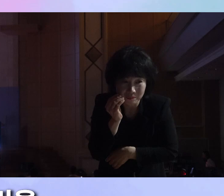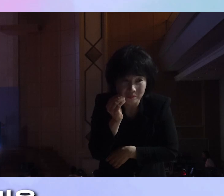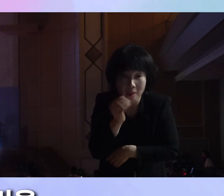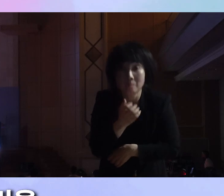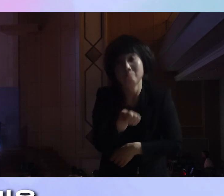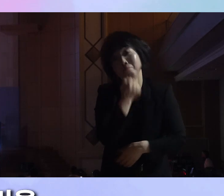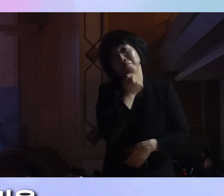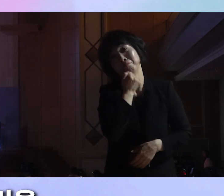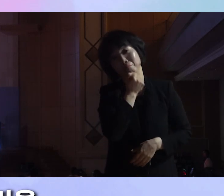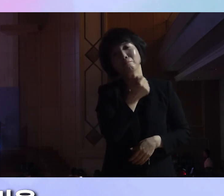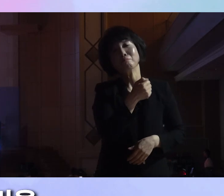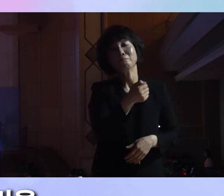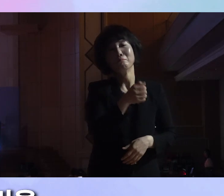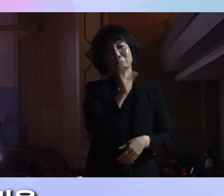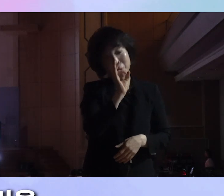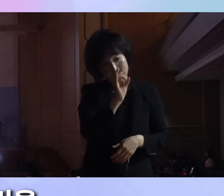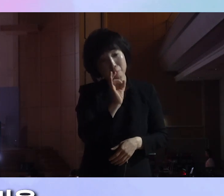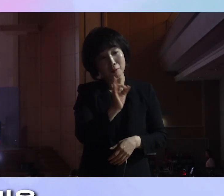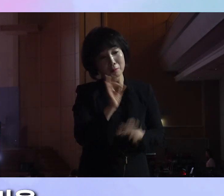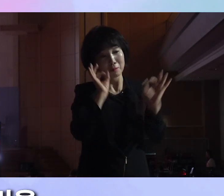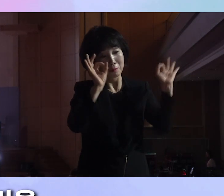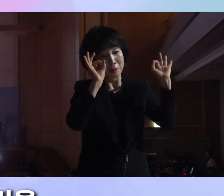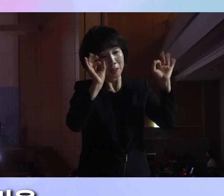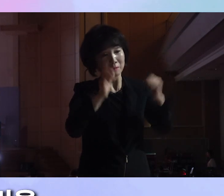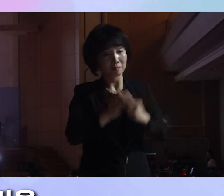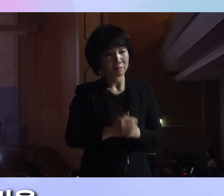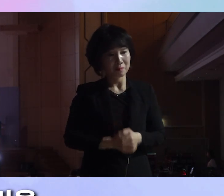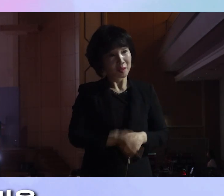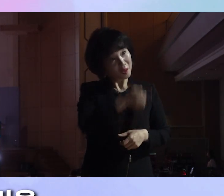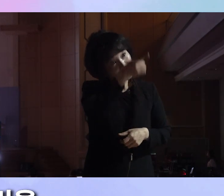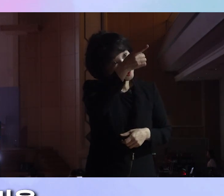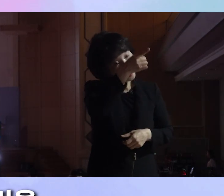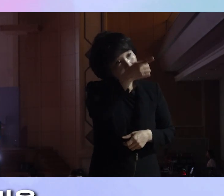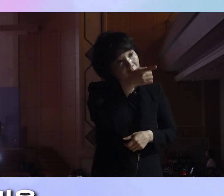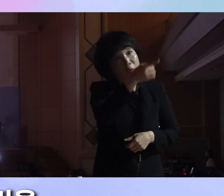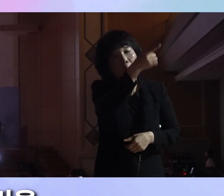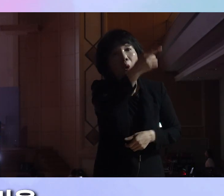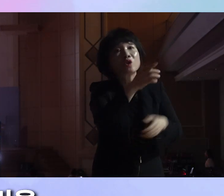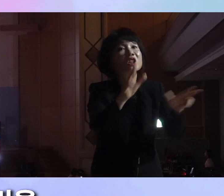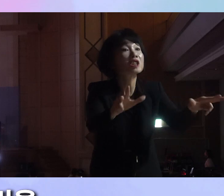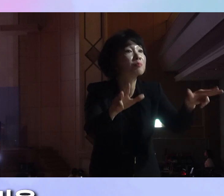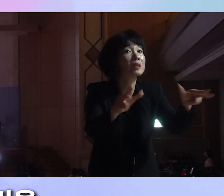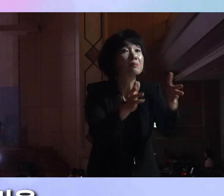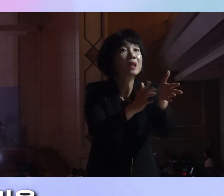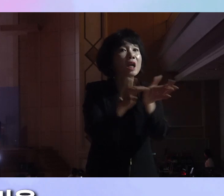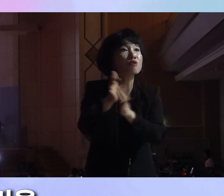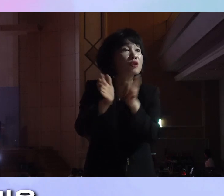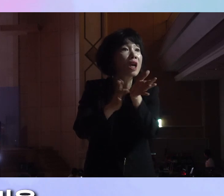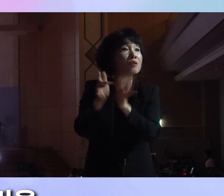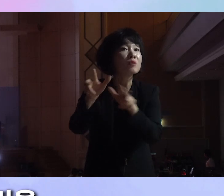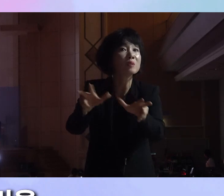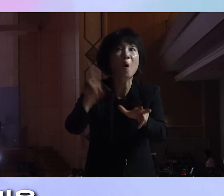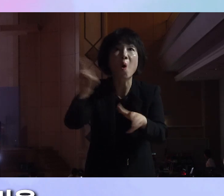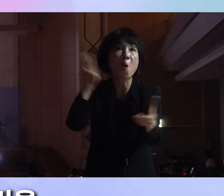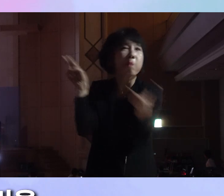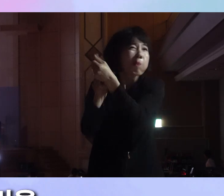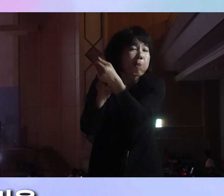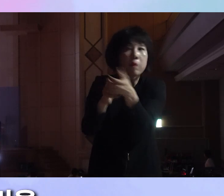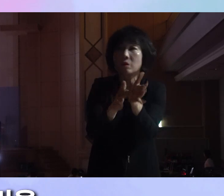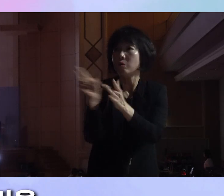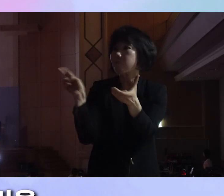그래, 그만하지. 너가 다른 제자들이 어디 있는지만 말한다면 말이야.